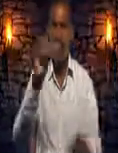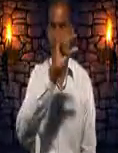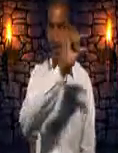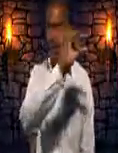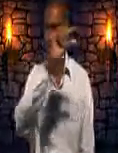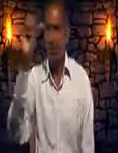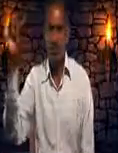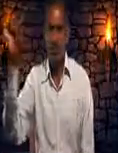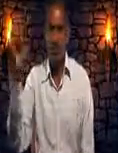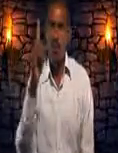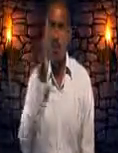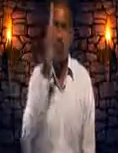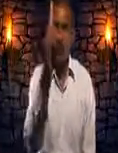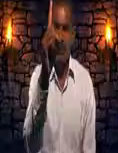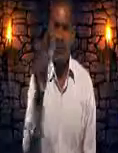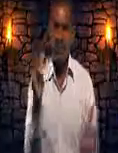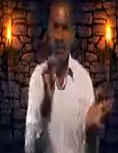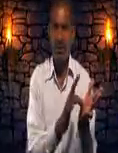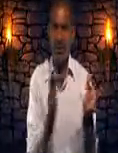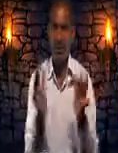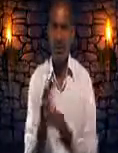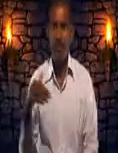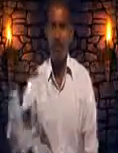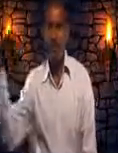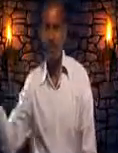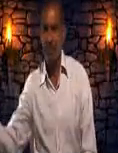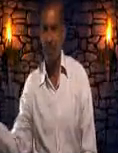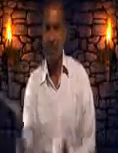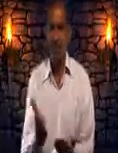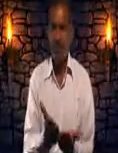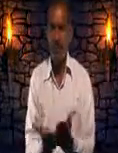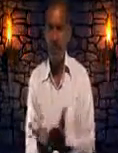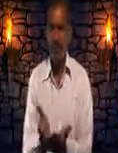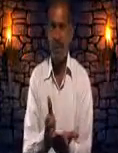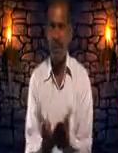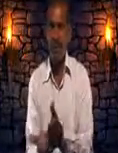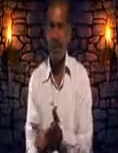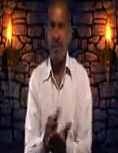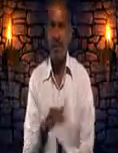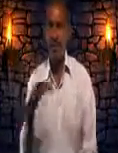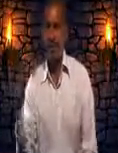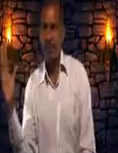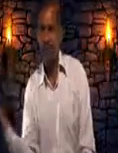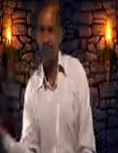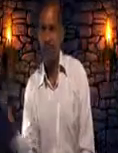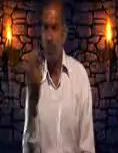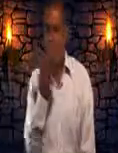யோவான் அதிகாரம் 9 வசனம் 1. அவர் அப்புறம் போகையில் பிறவி